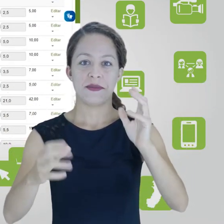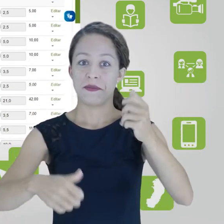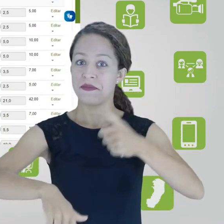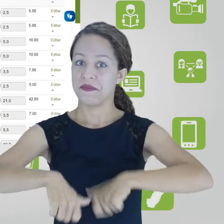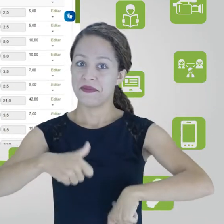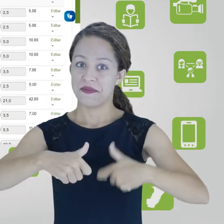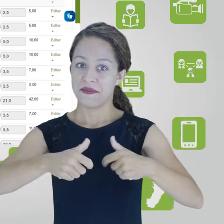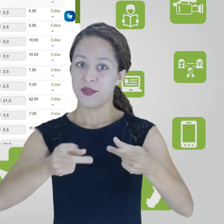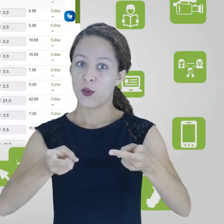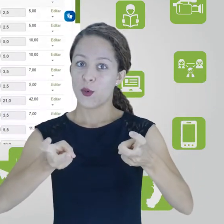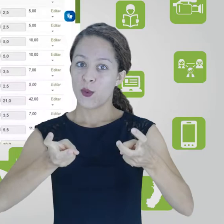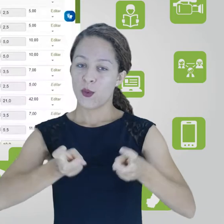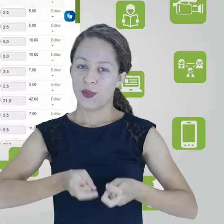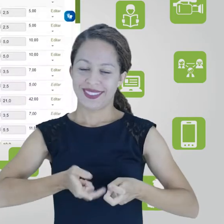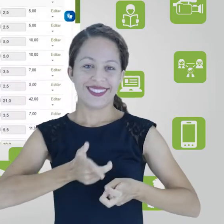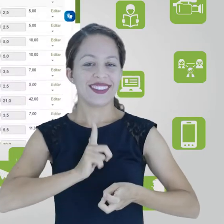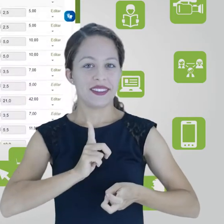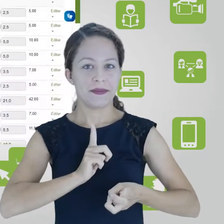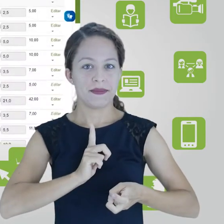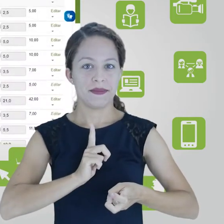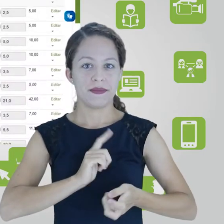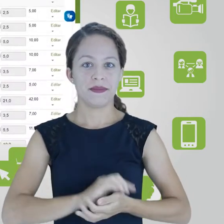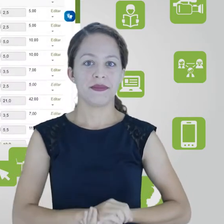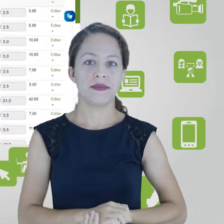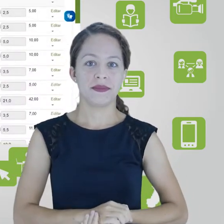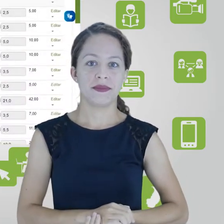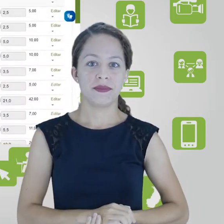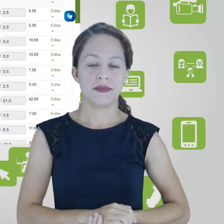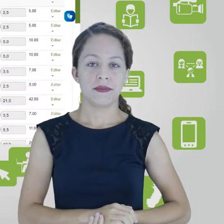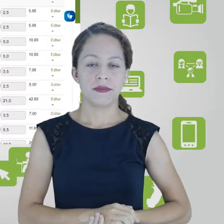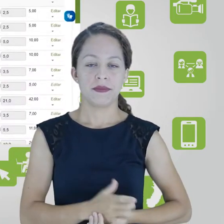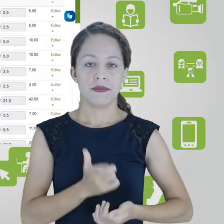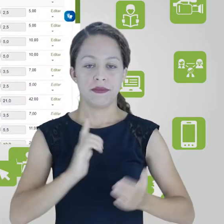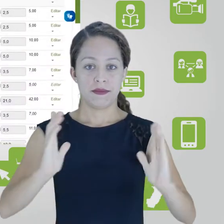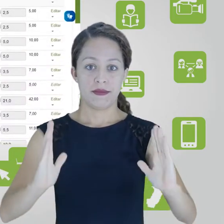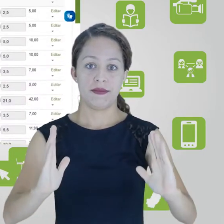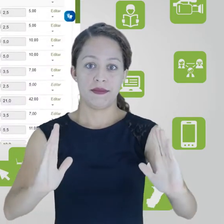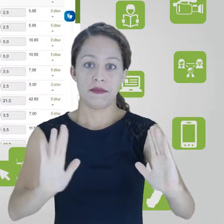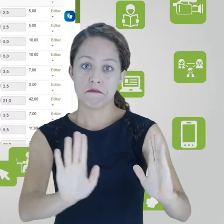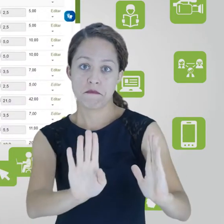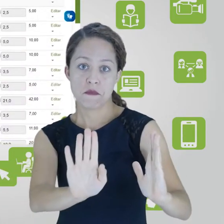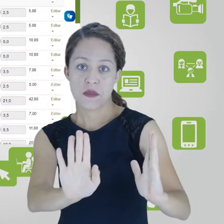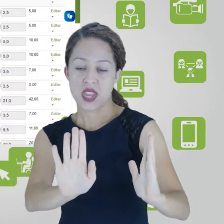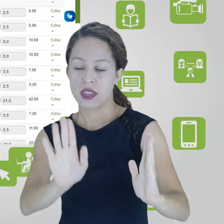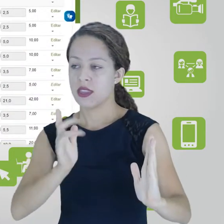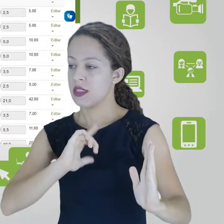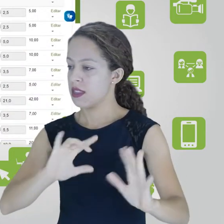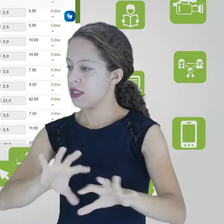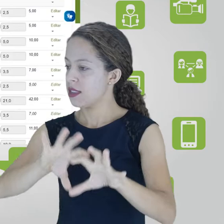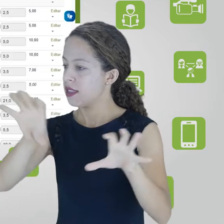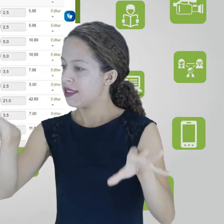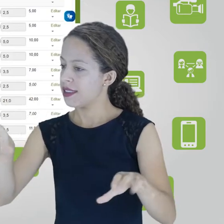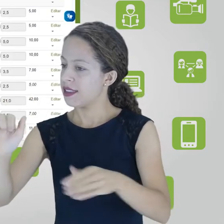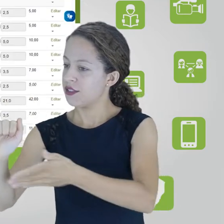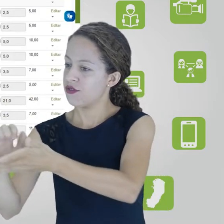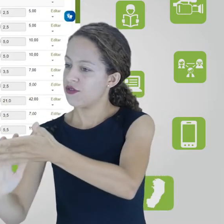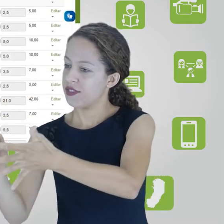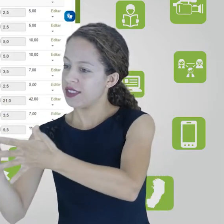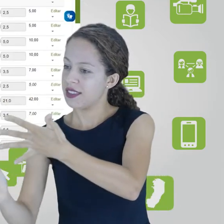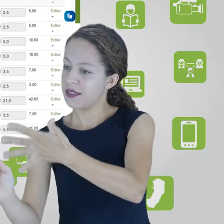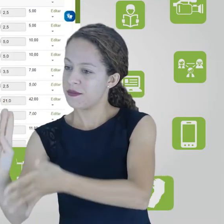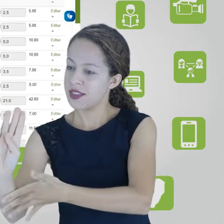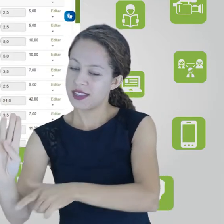E aqui eu vou colocar dentro também. Então, dentro da etapa, categoria etapa B, eu tenho a